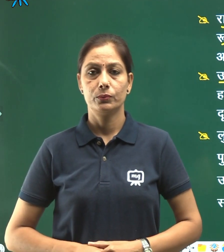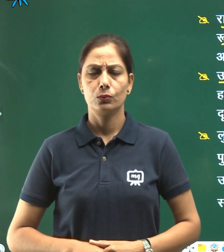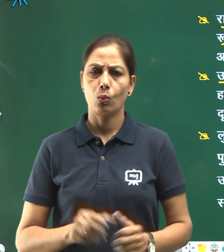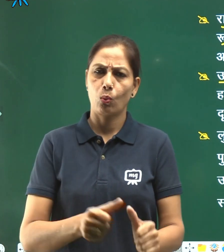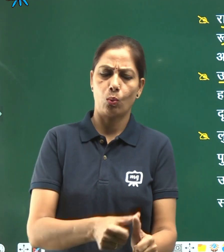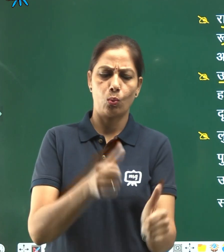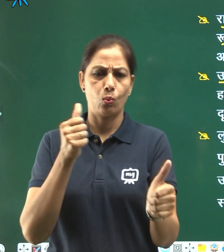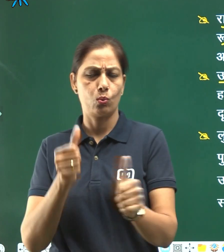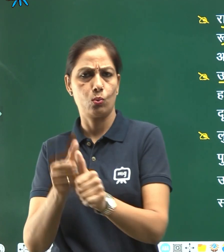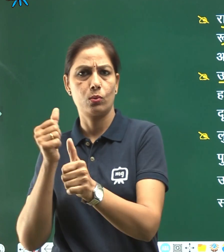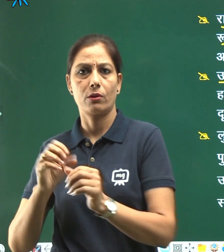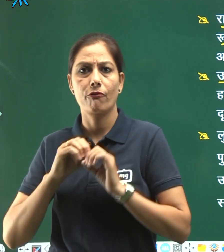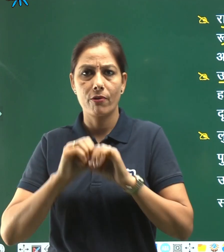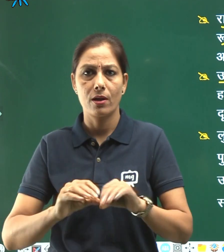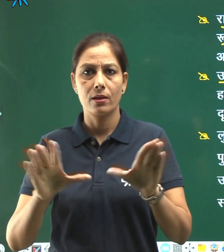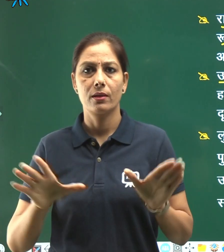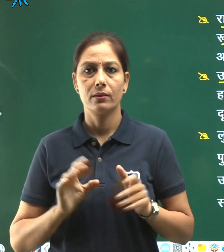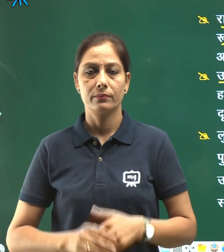दूर दूर तक फैला लिया।